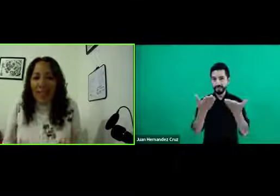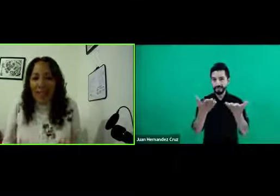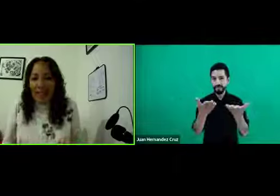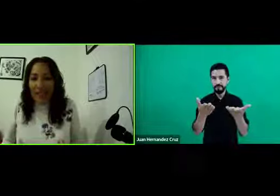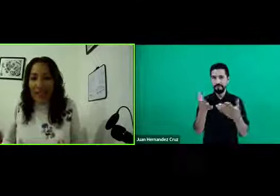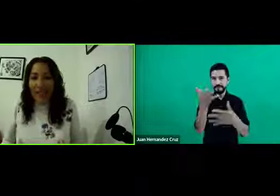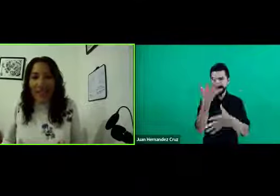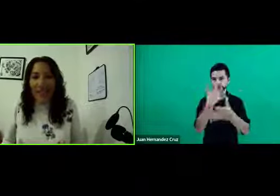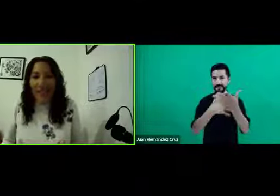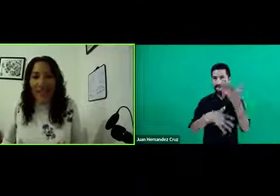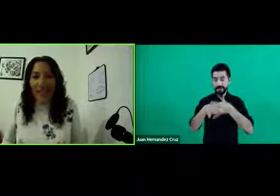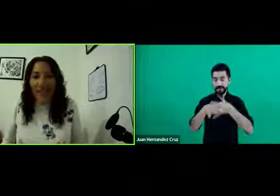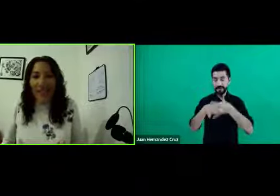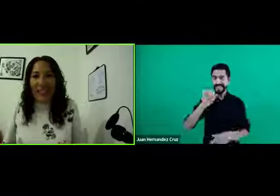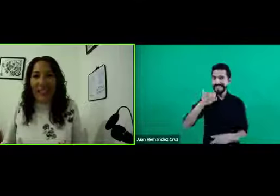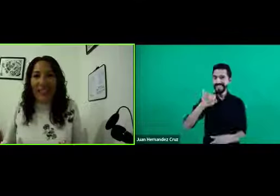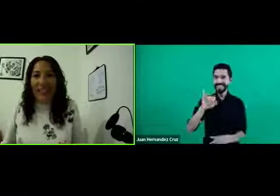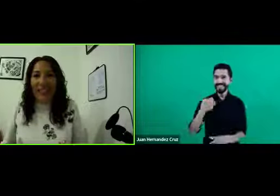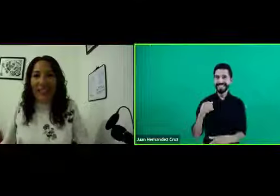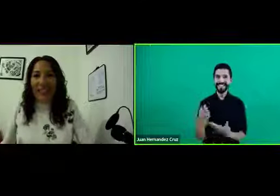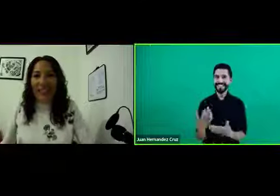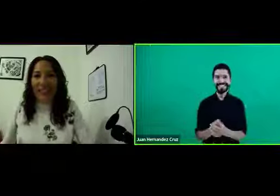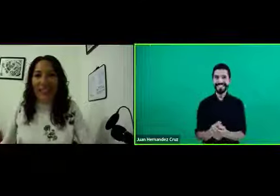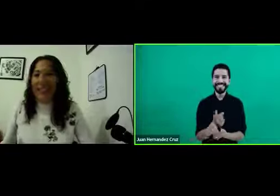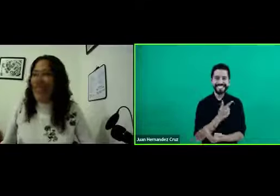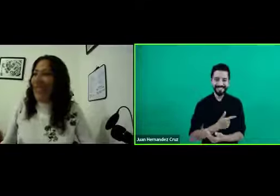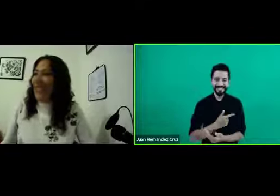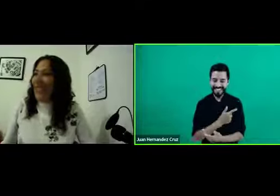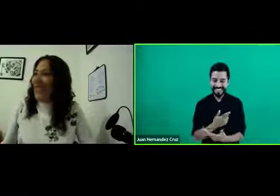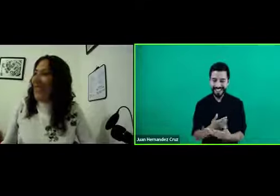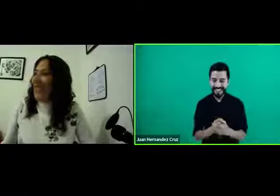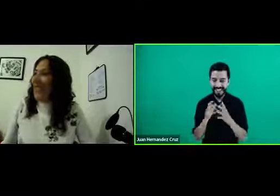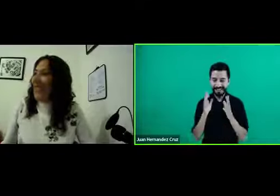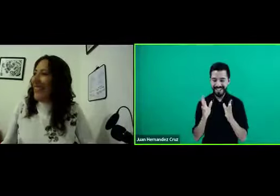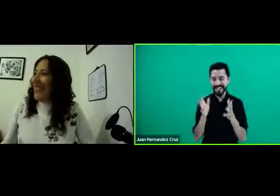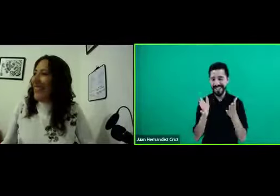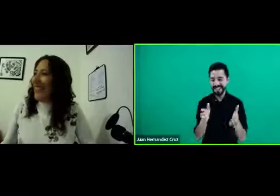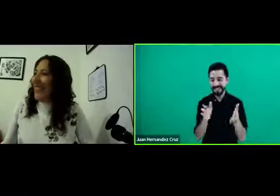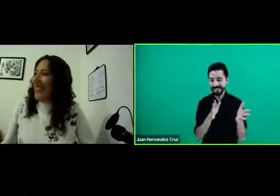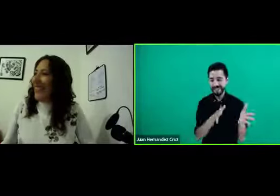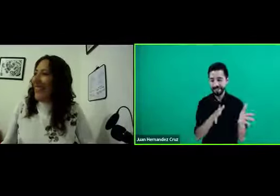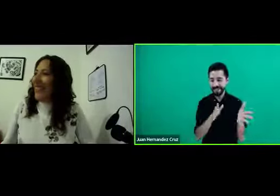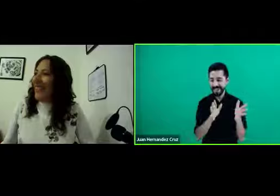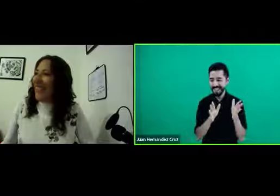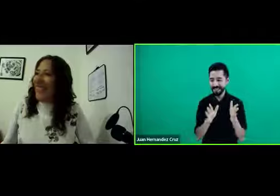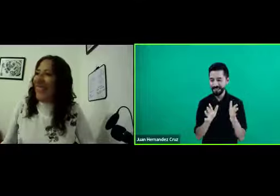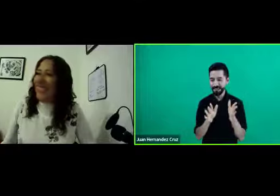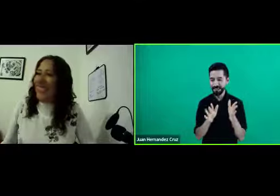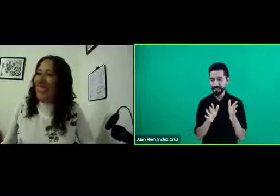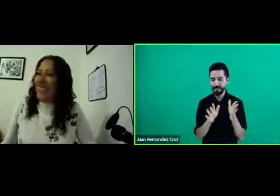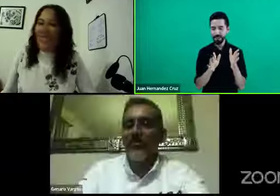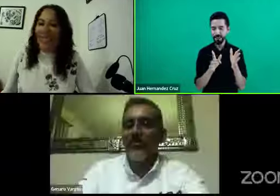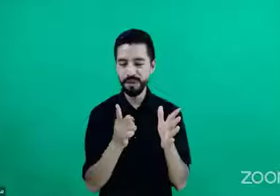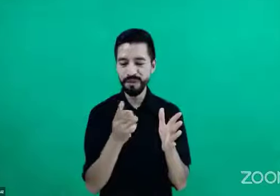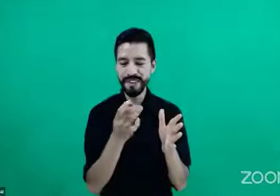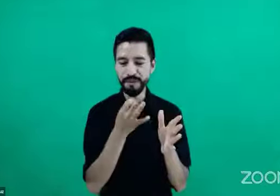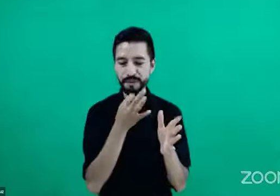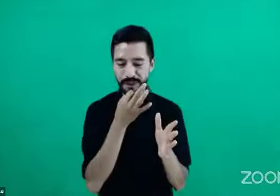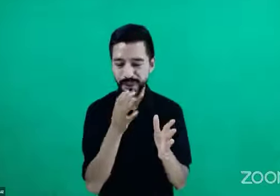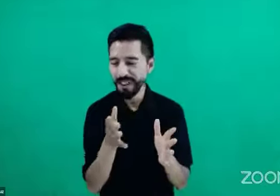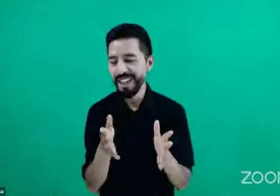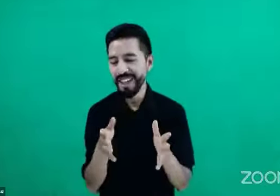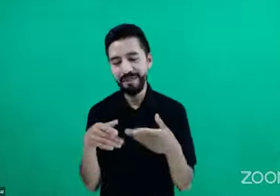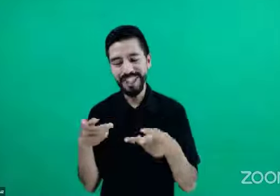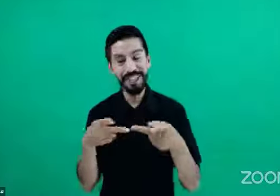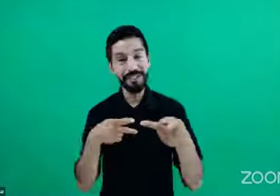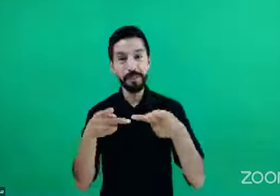de señas? Sí, claro que sí, me encantaría. Nada más ahora les voy a pedir un